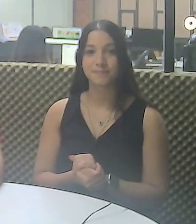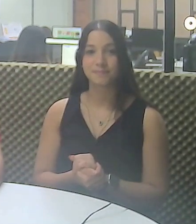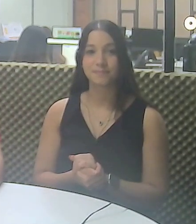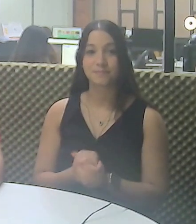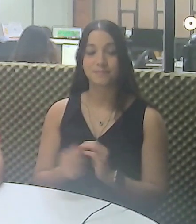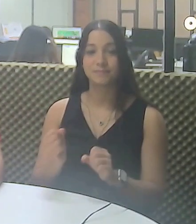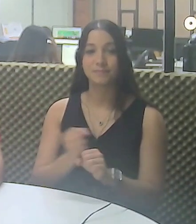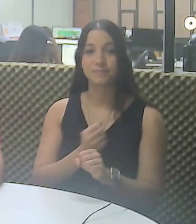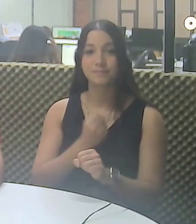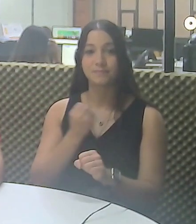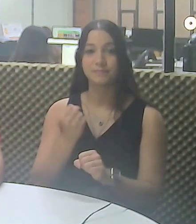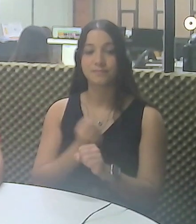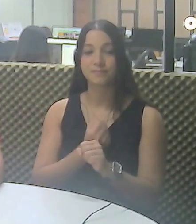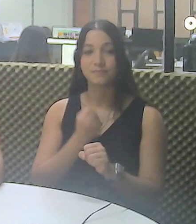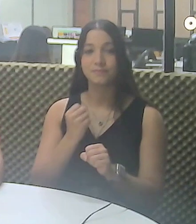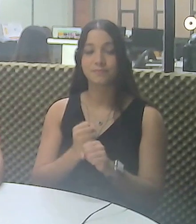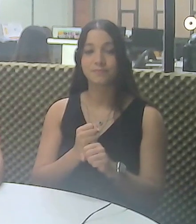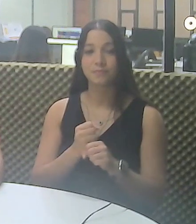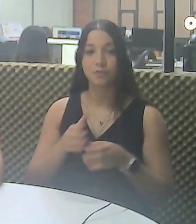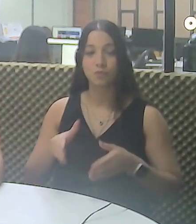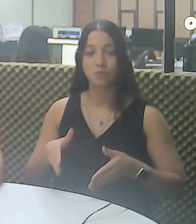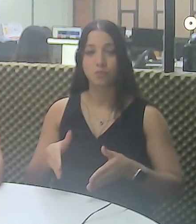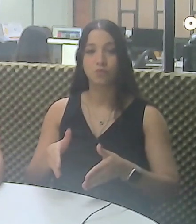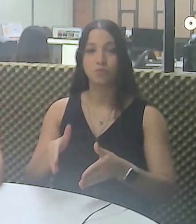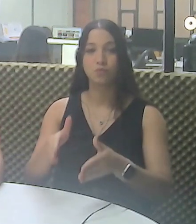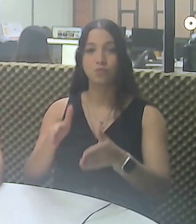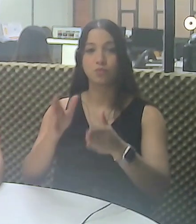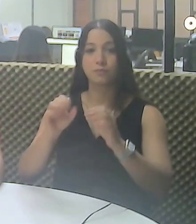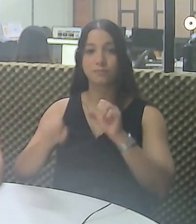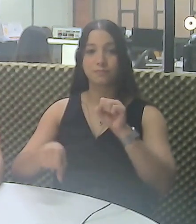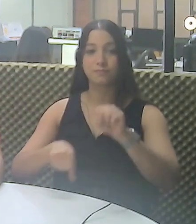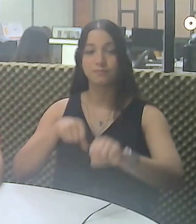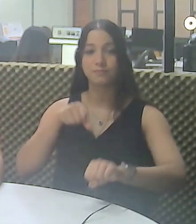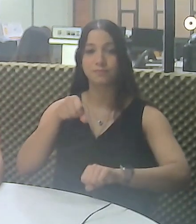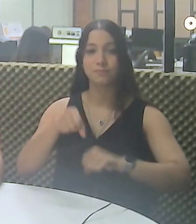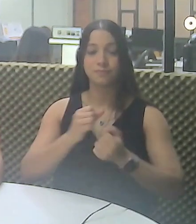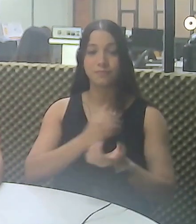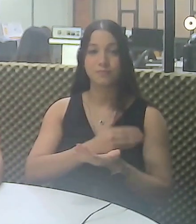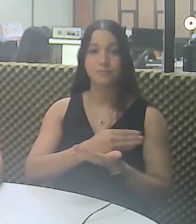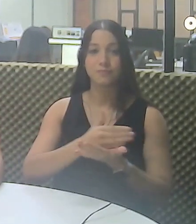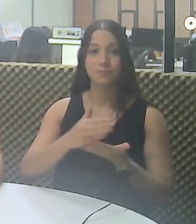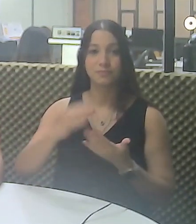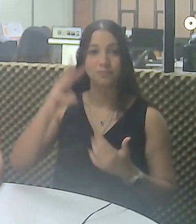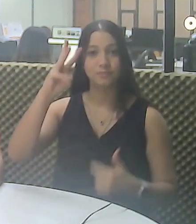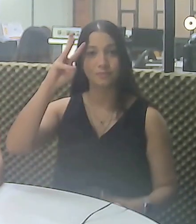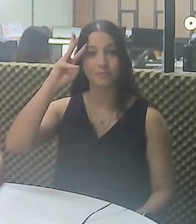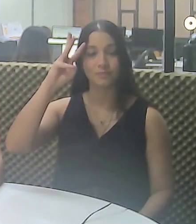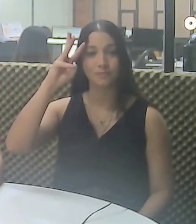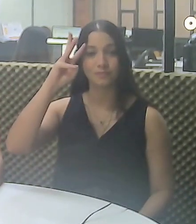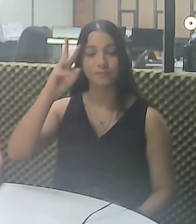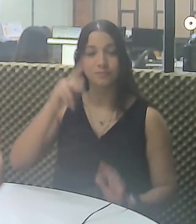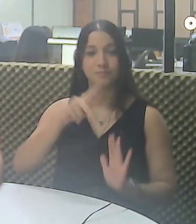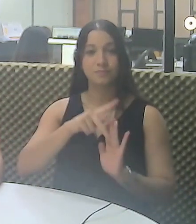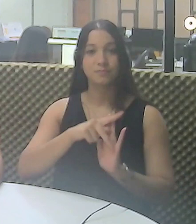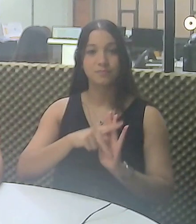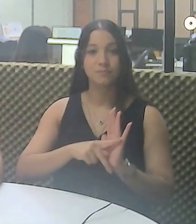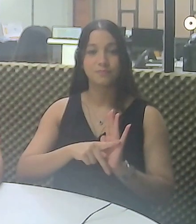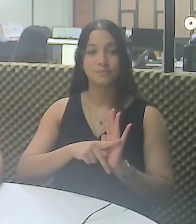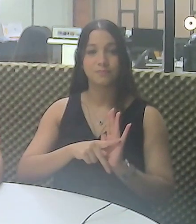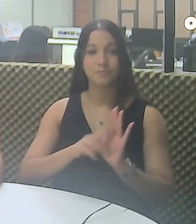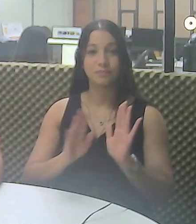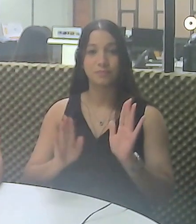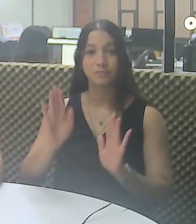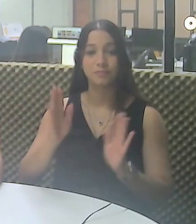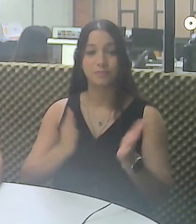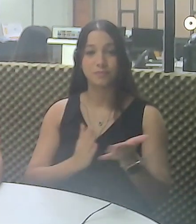As obras para ampliação da malha cicloviária de Uberlândia começaram nesta última terça-feira. O projeto, cuja ordem de serviço